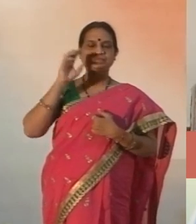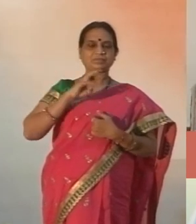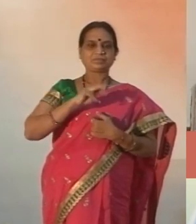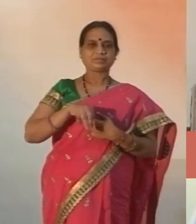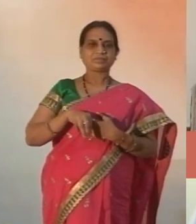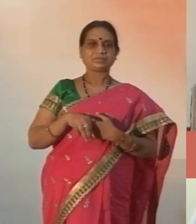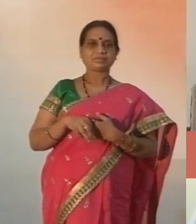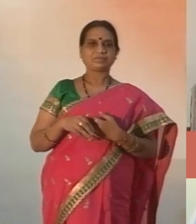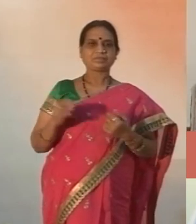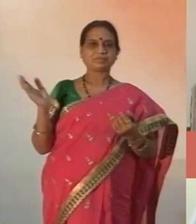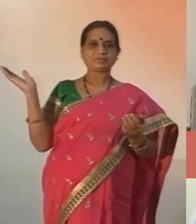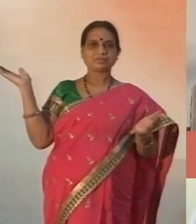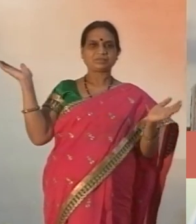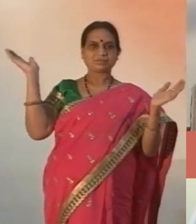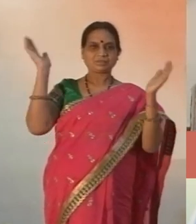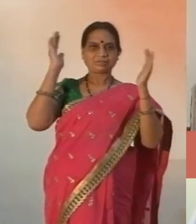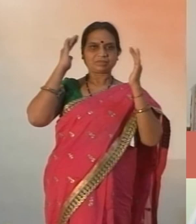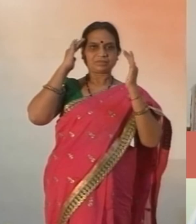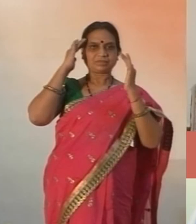उन्हें समा के रखेंगे।